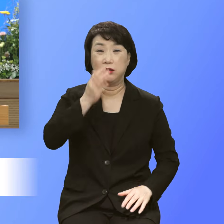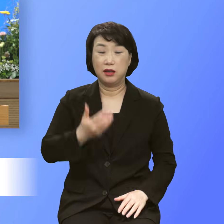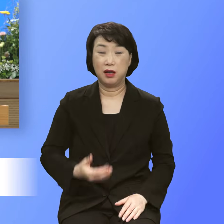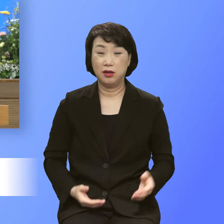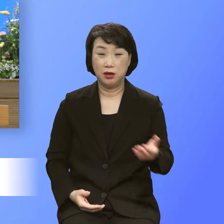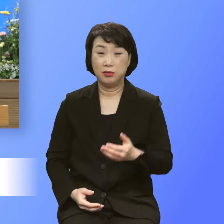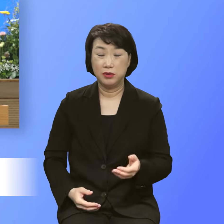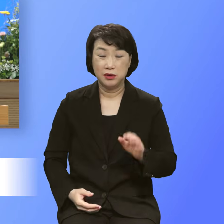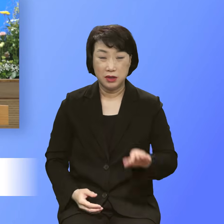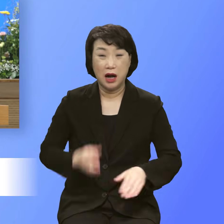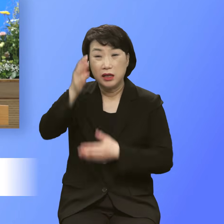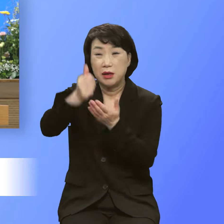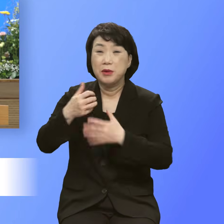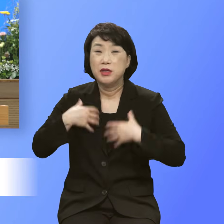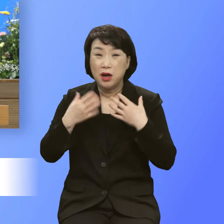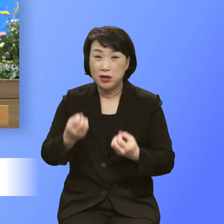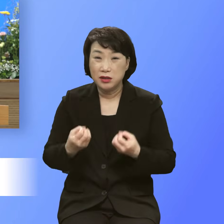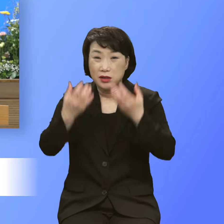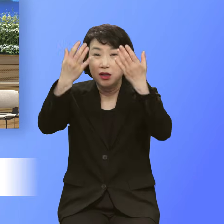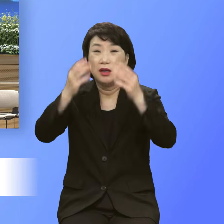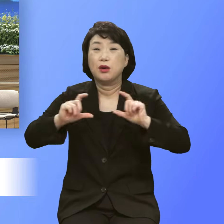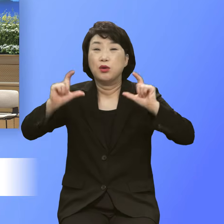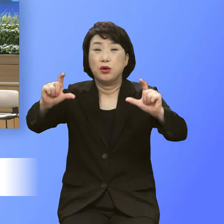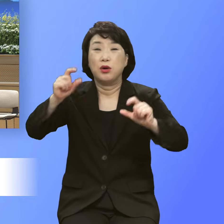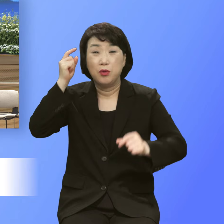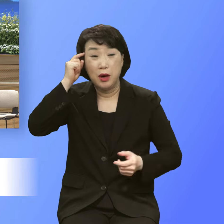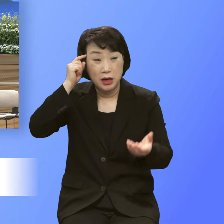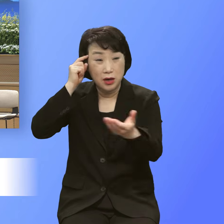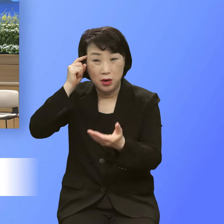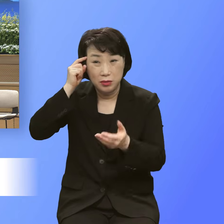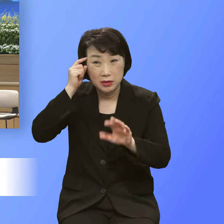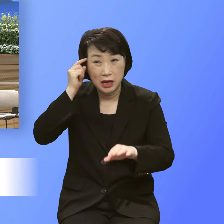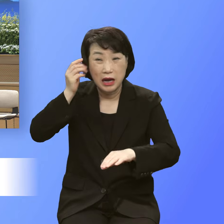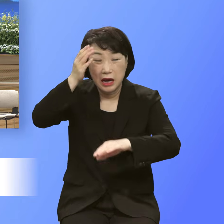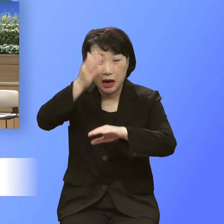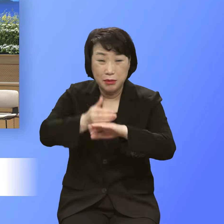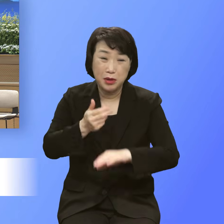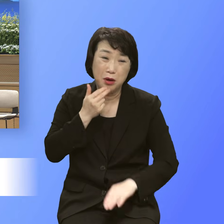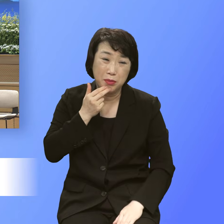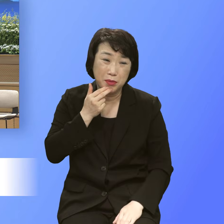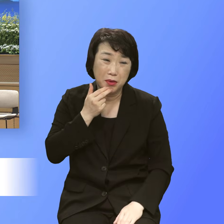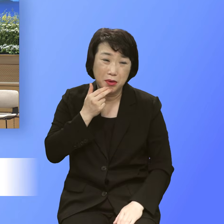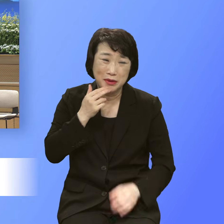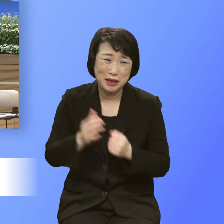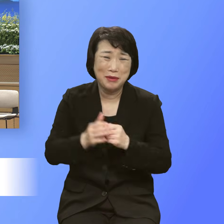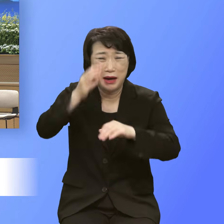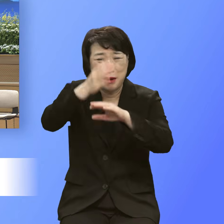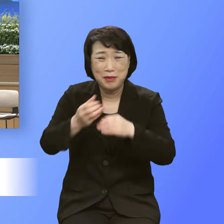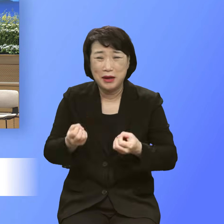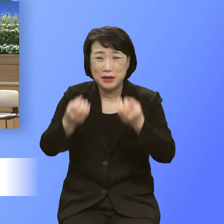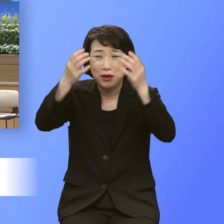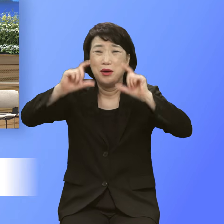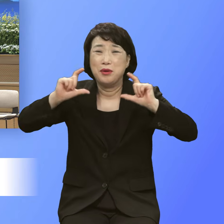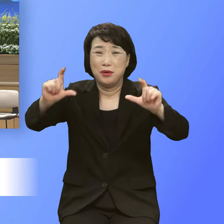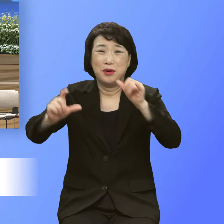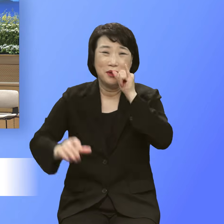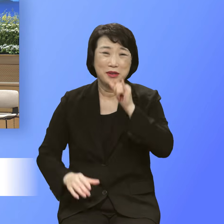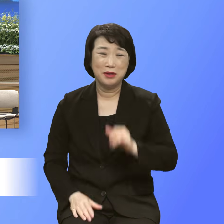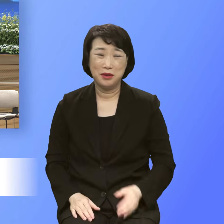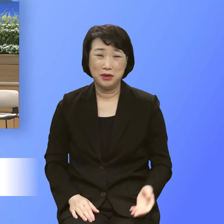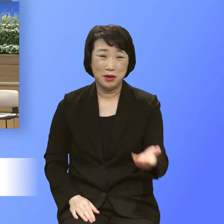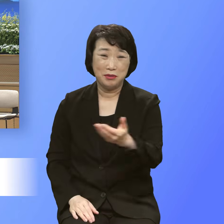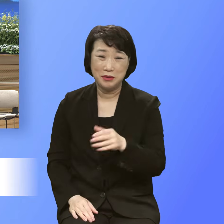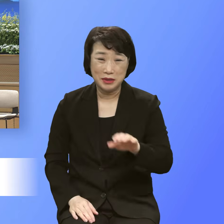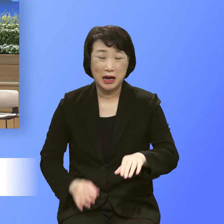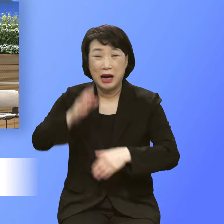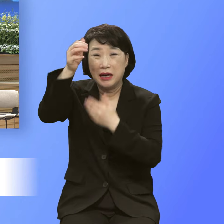왜 하나님은 절기를 만드셨을까? 얼마나 감사를 안 하면 감사절을 만들었을까?